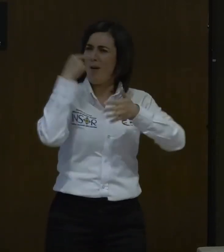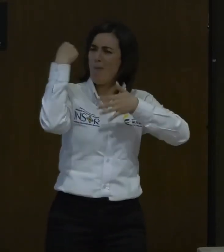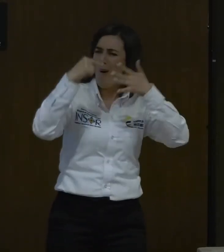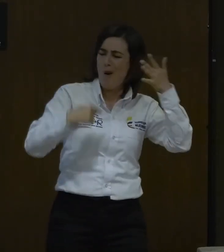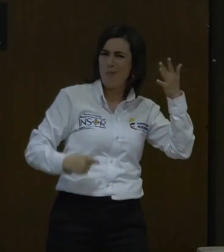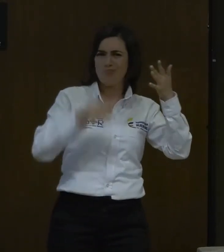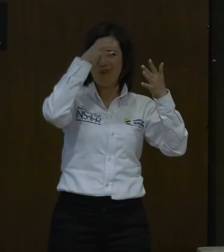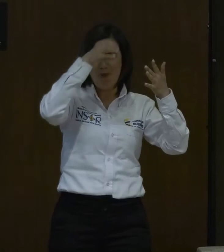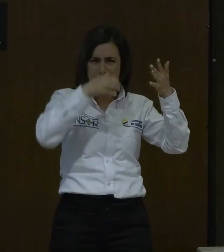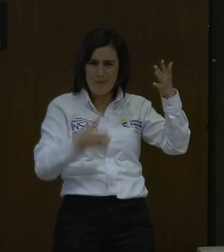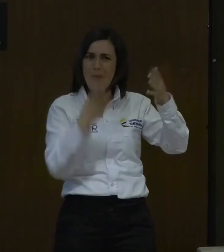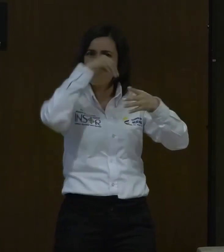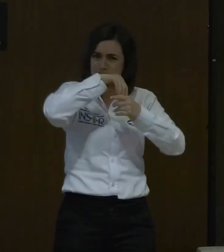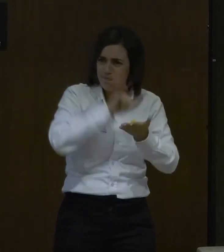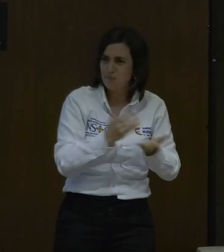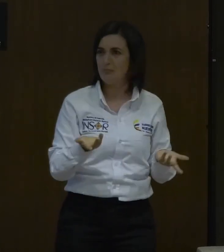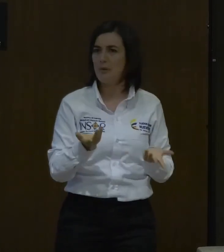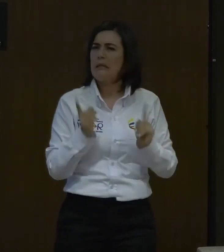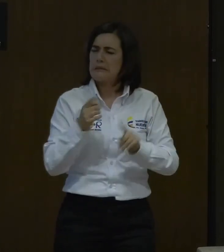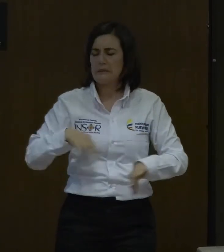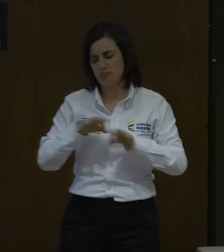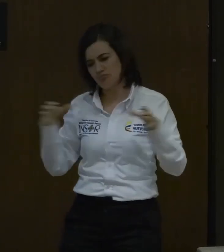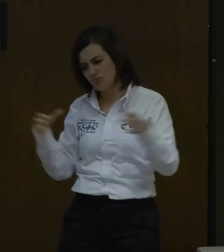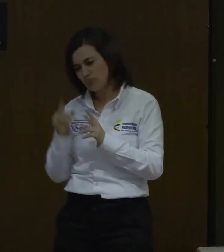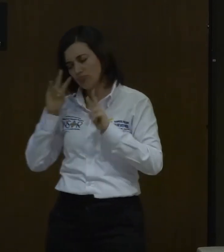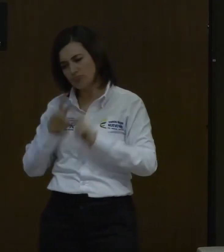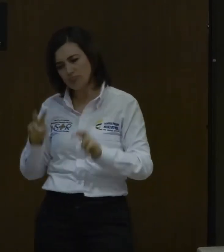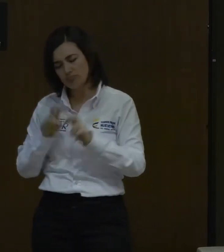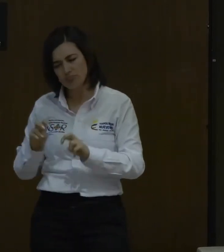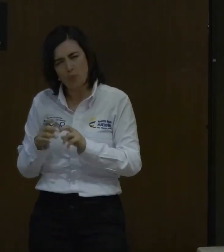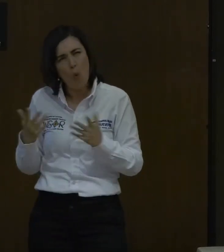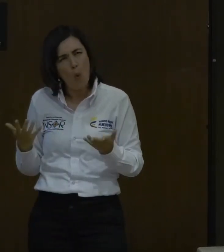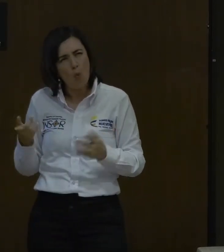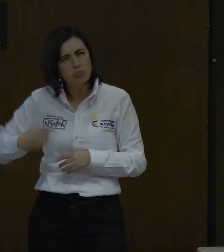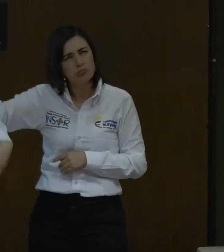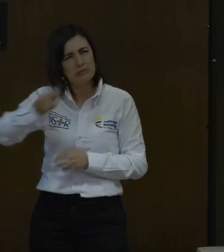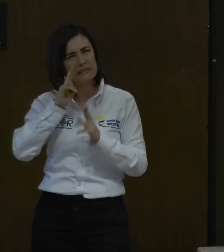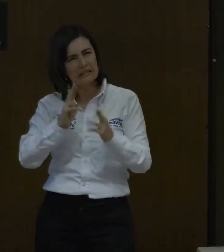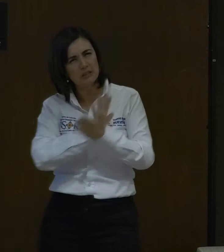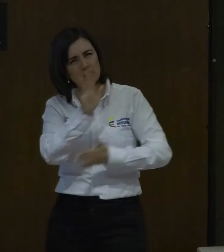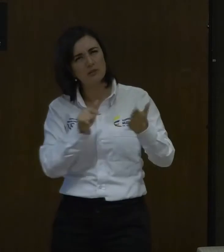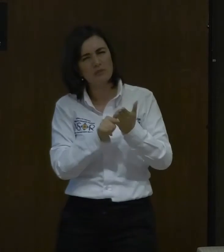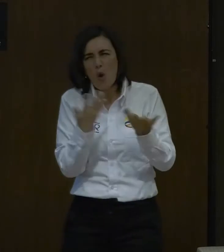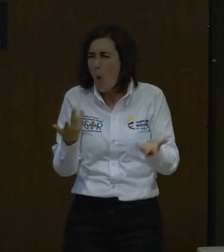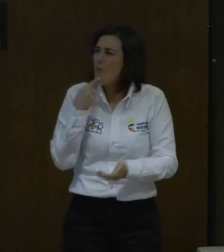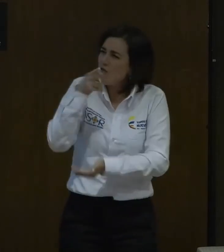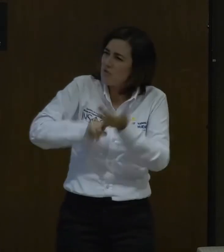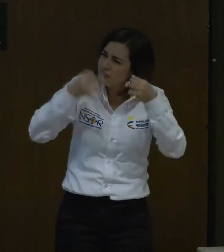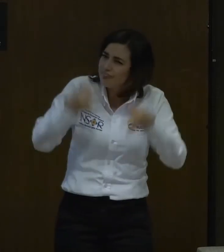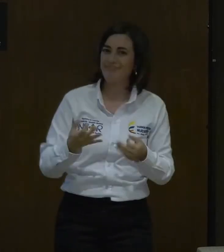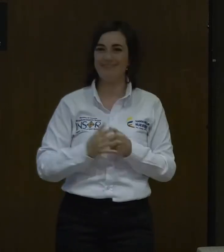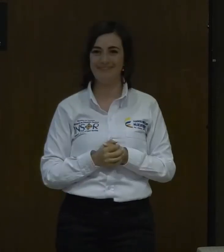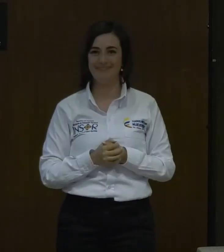el rumbo de la investigación en el tema del bilingüismo.